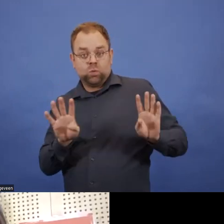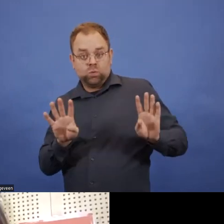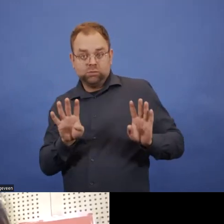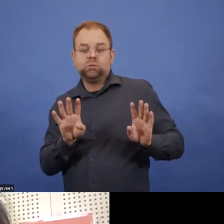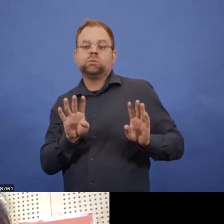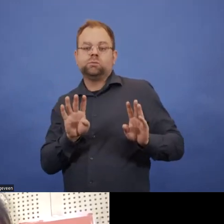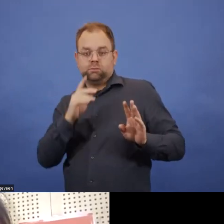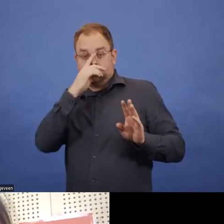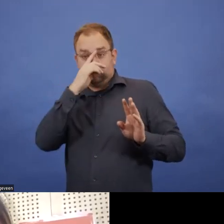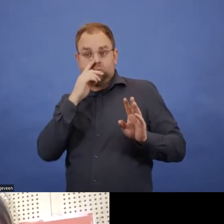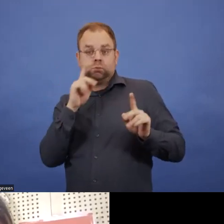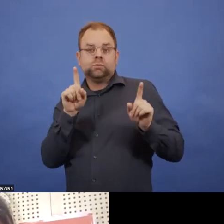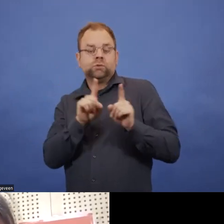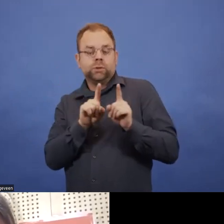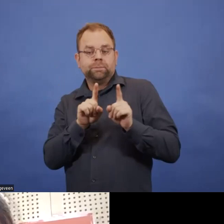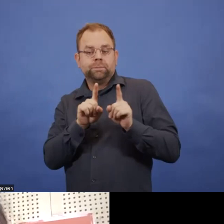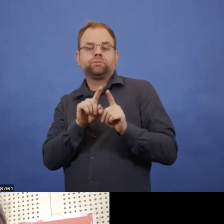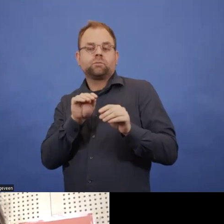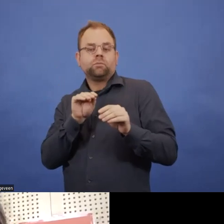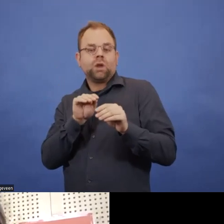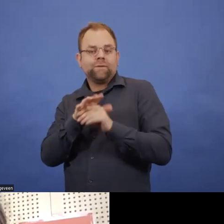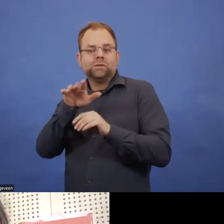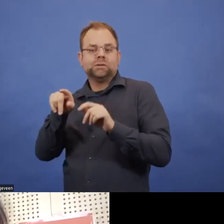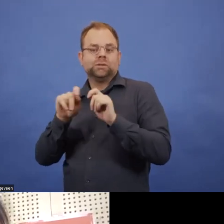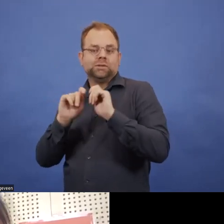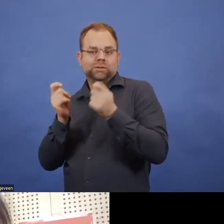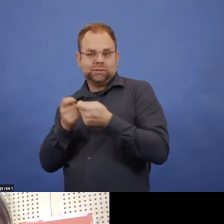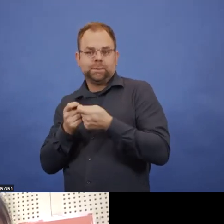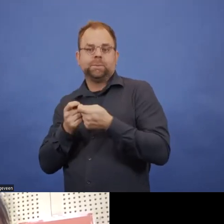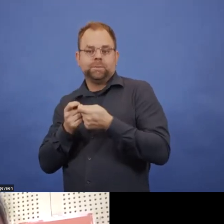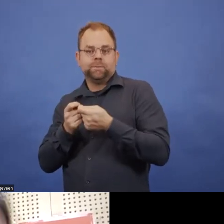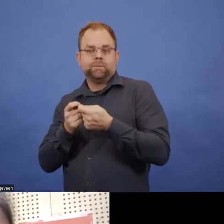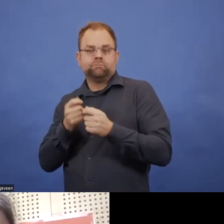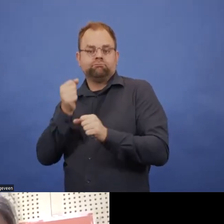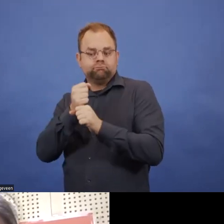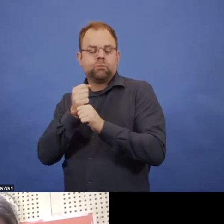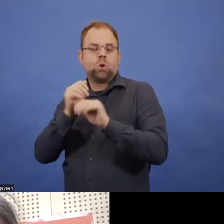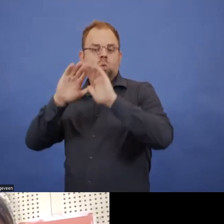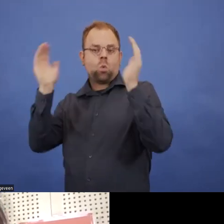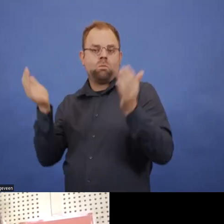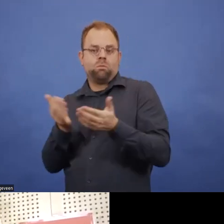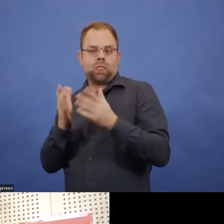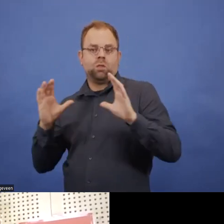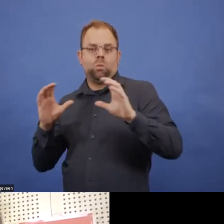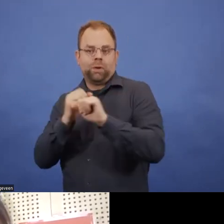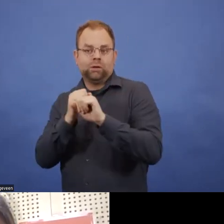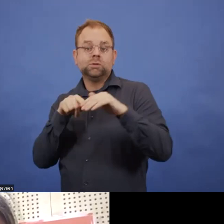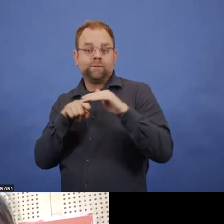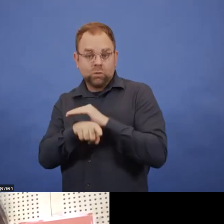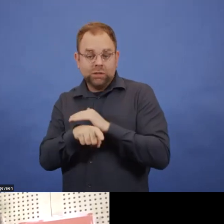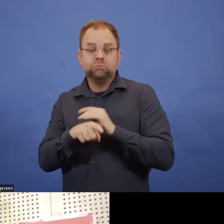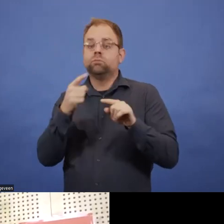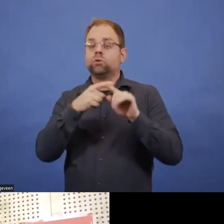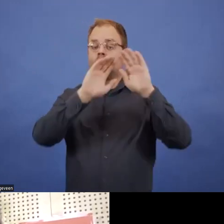foro y tienen que asegurarse que todo lo que crean y todo lo que hacen, que hay